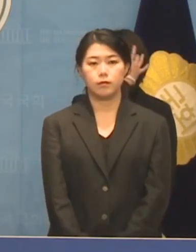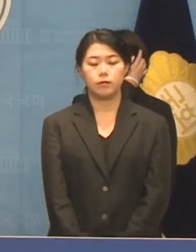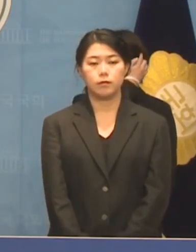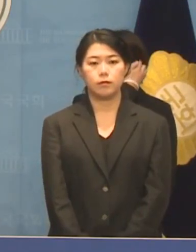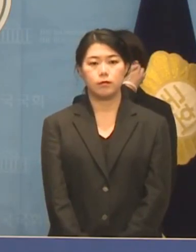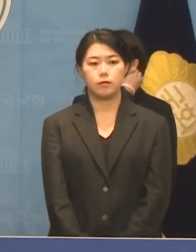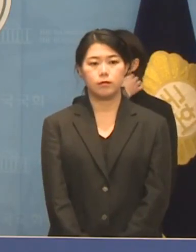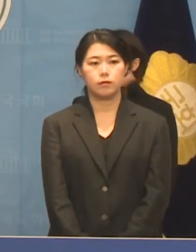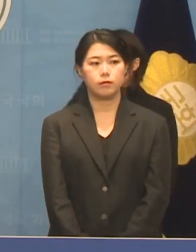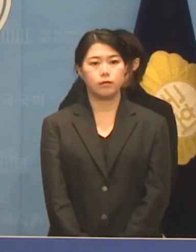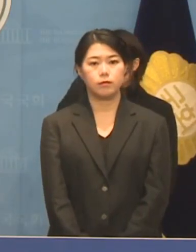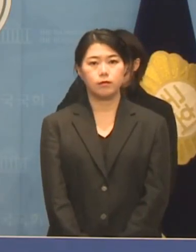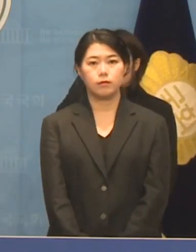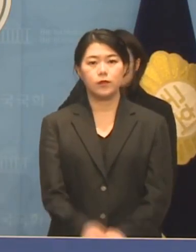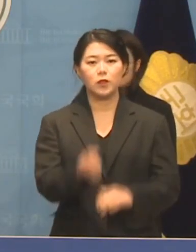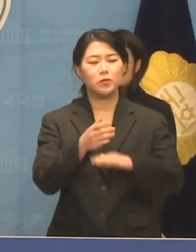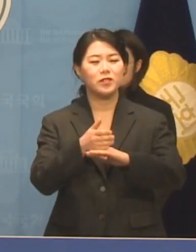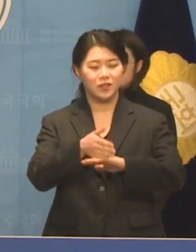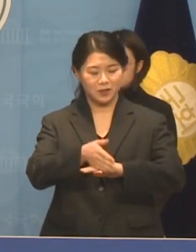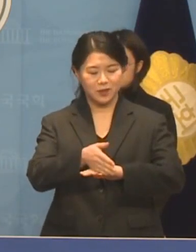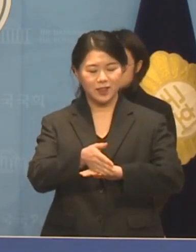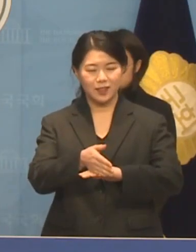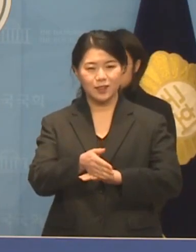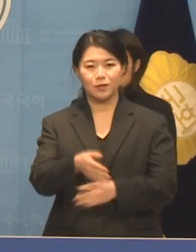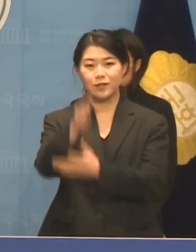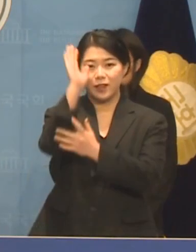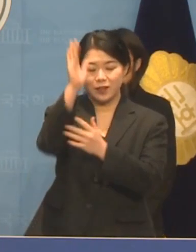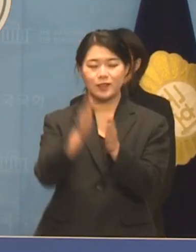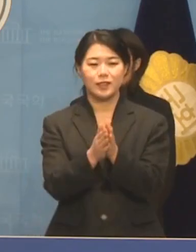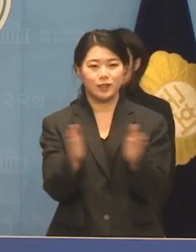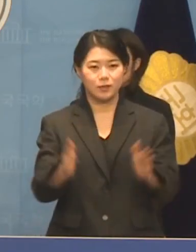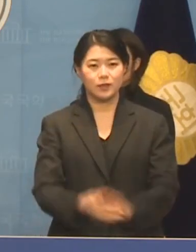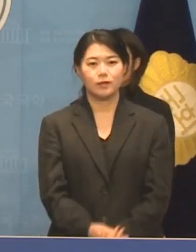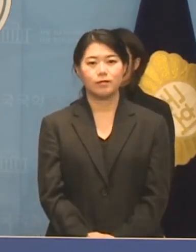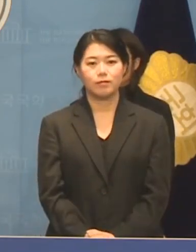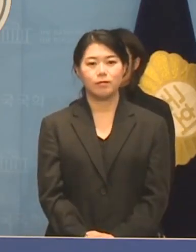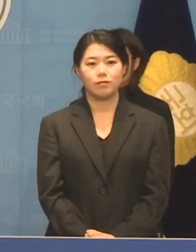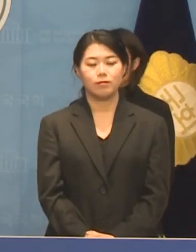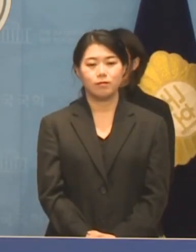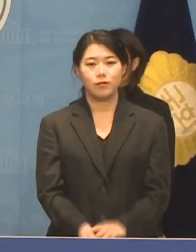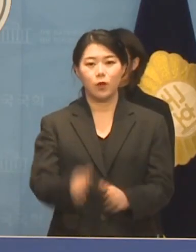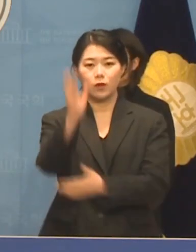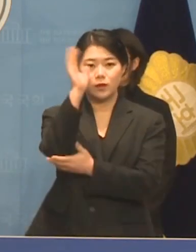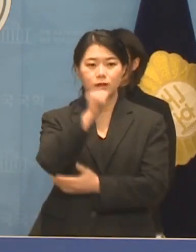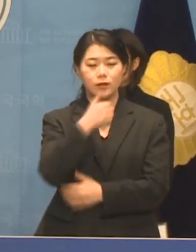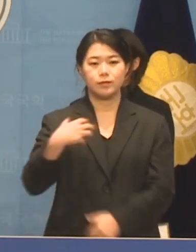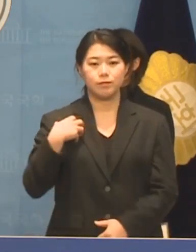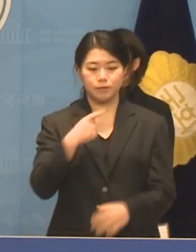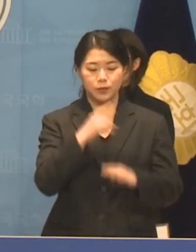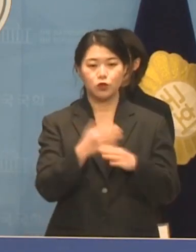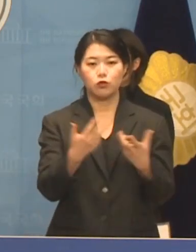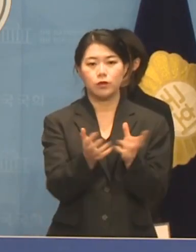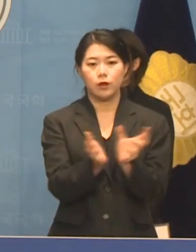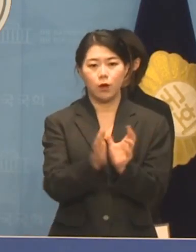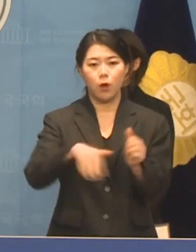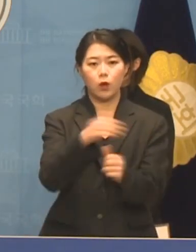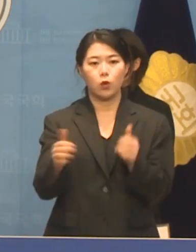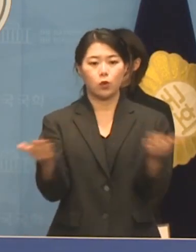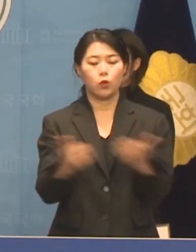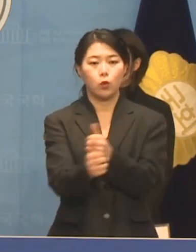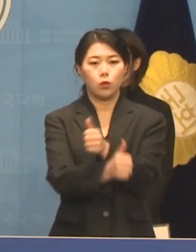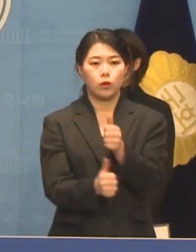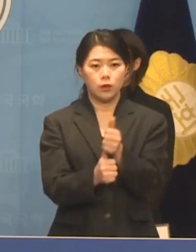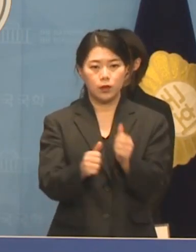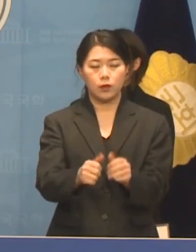예, 좀 지체됐는데요. 바로 기자회견 진행하겠습니다. 오늘 기자회견 사회를 맡은 저는 더불어민주당 환경노동위원회에서